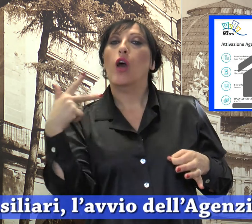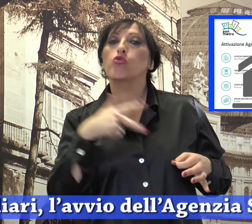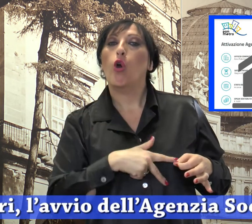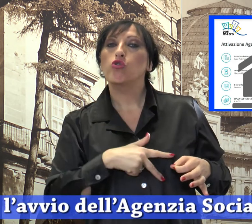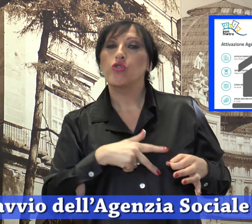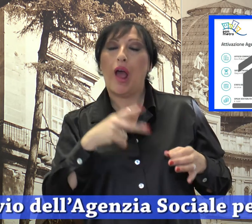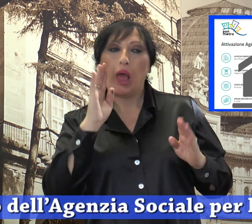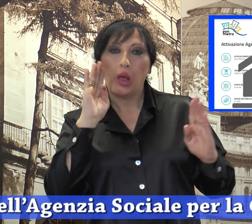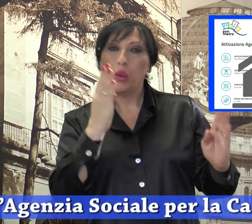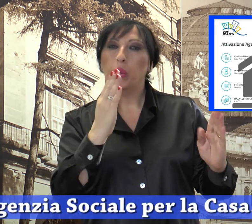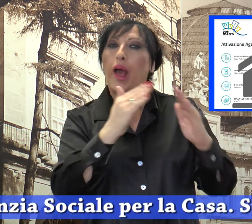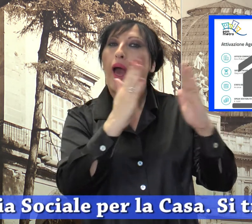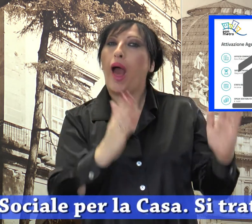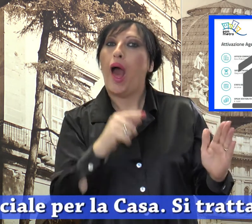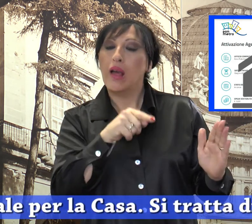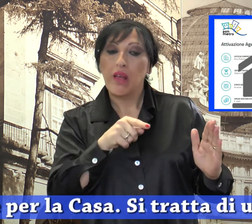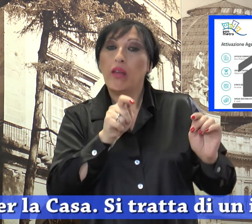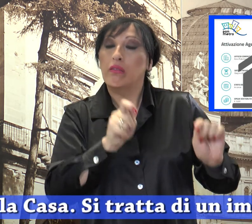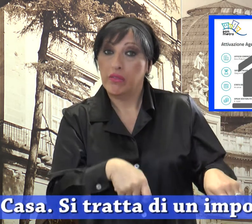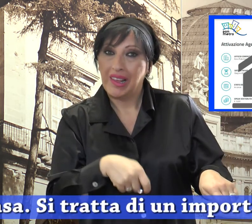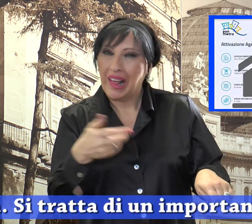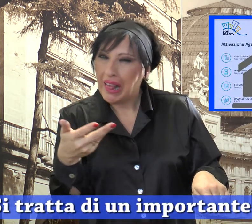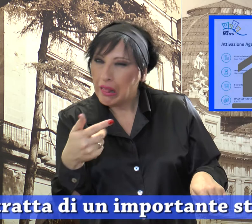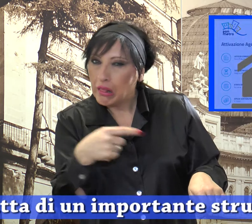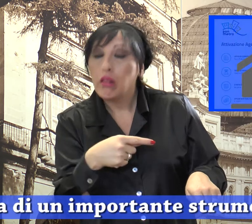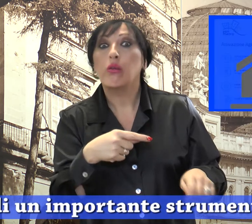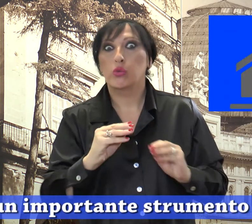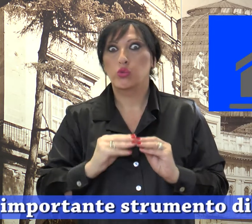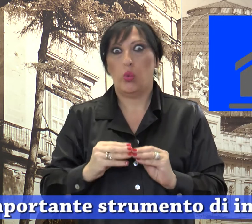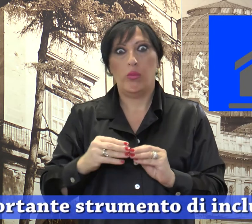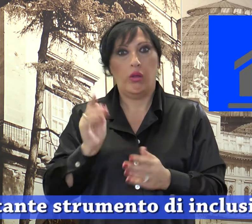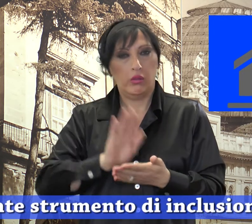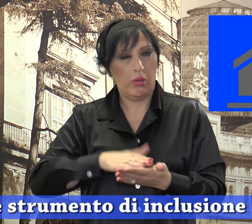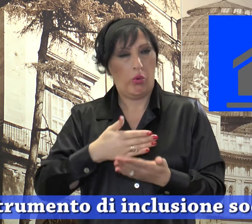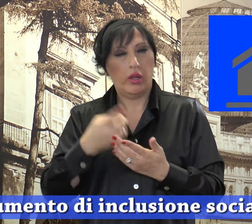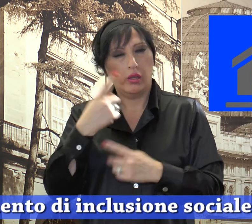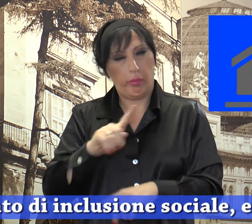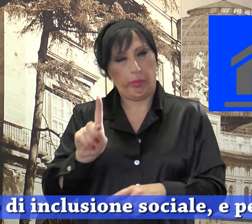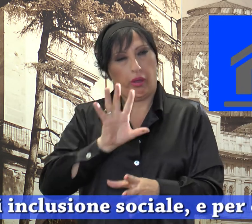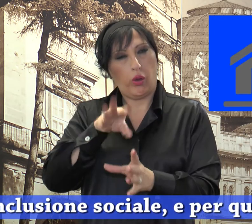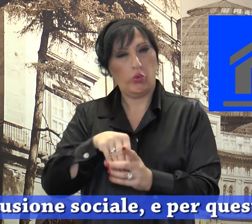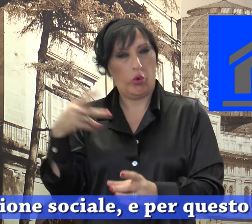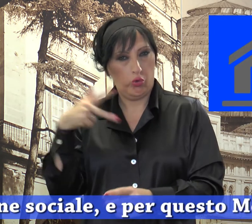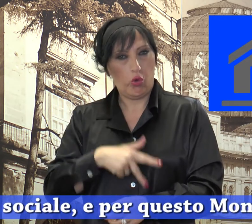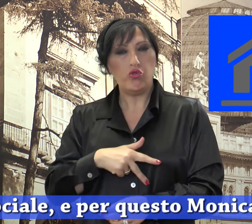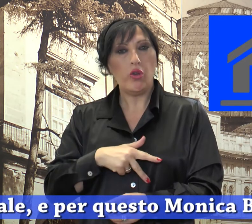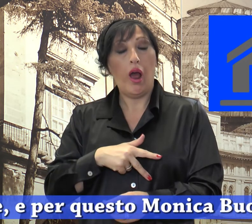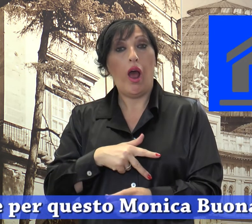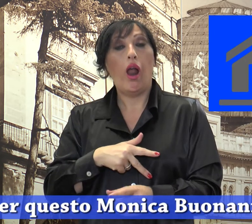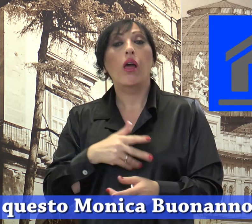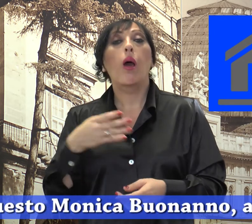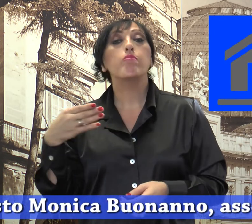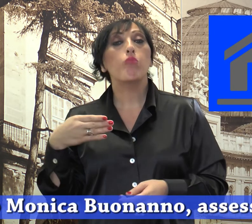la Casa. Si tratta di un importante strumento di inclusione sociale e per questo